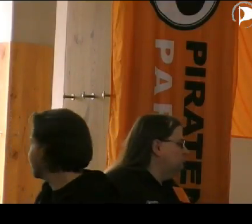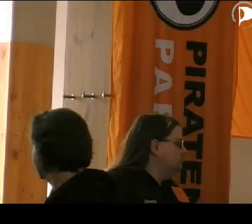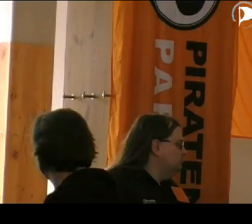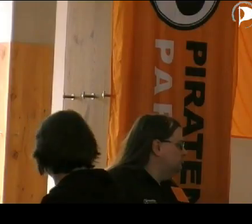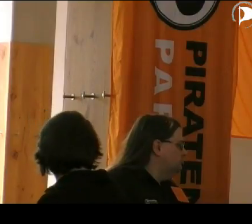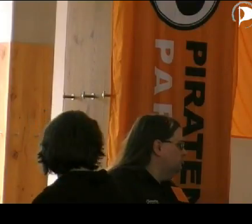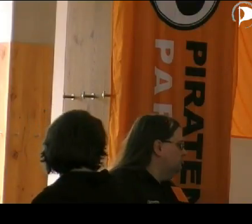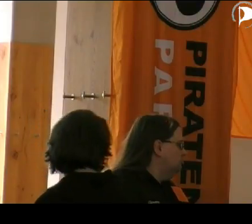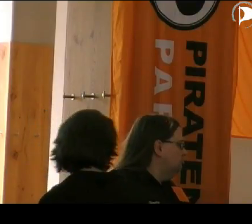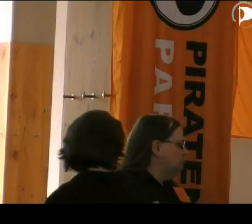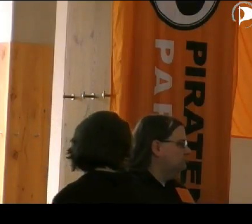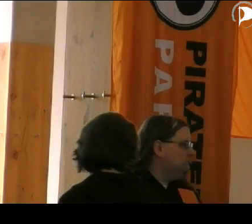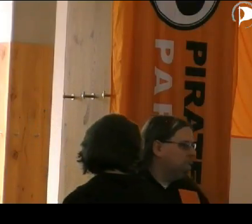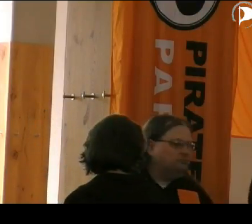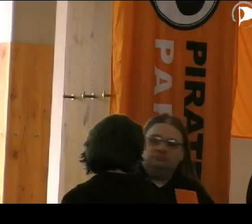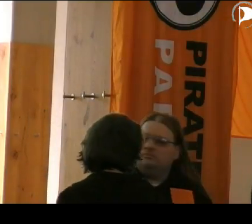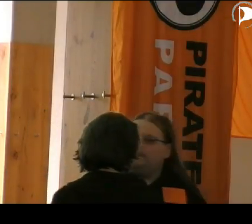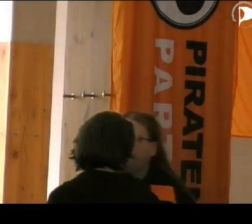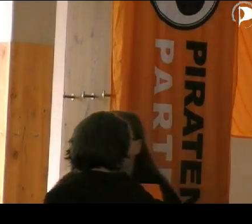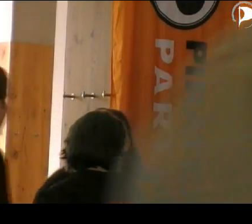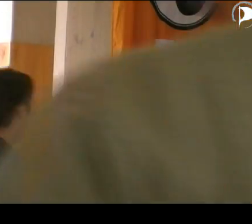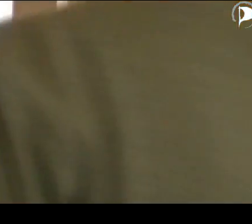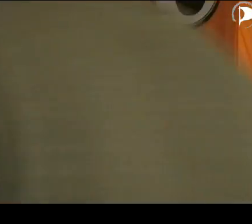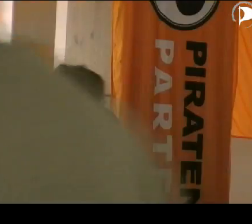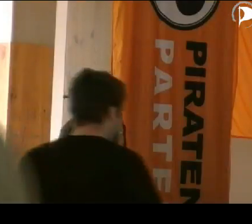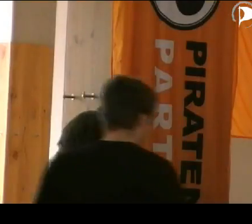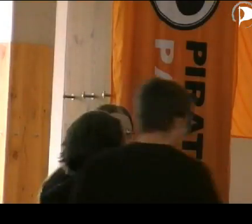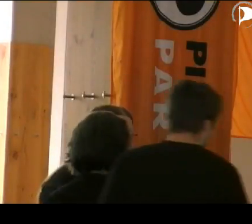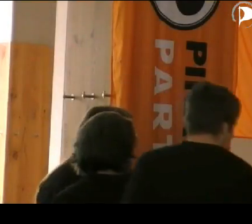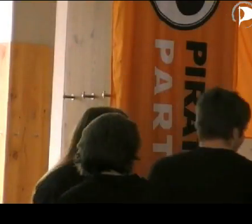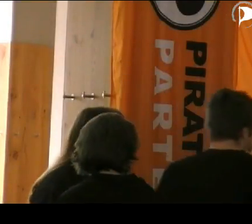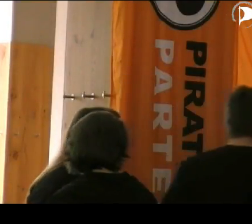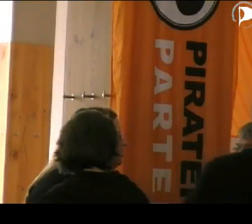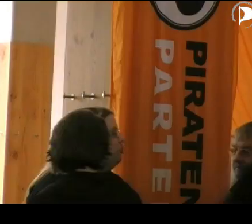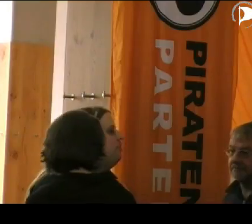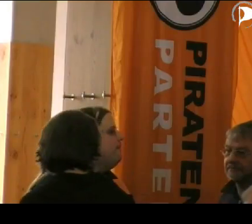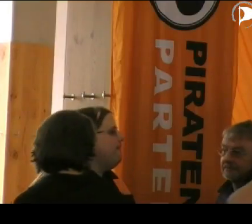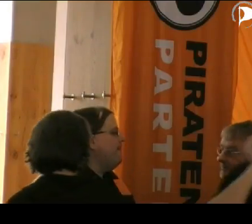ist australien bis jetzt nicht geschafft